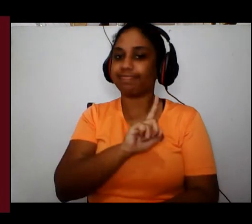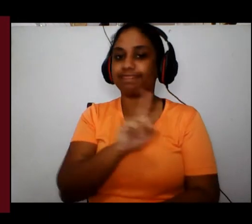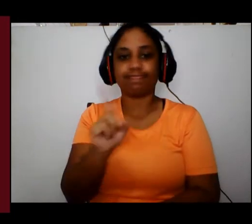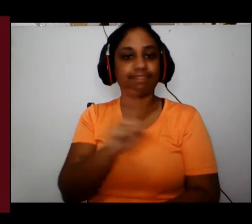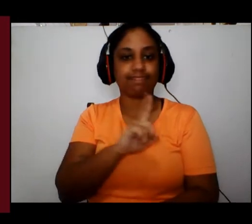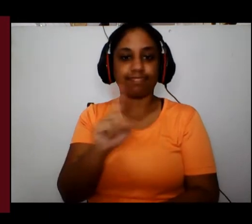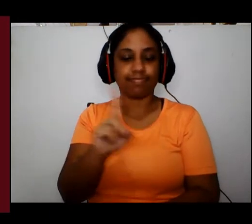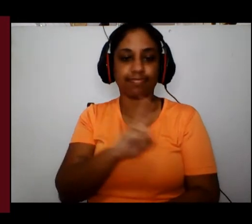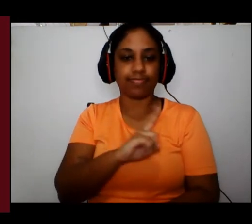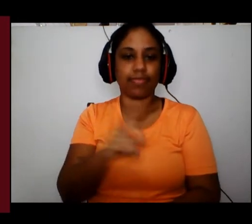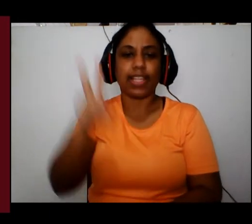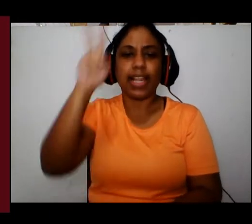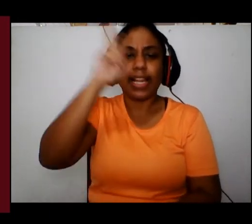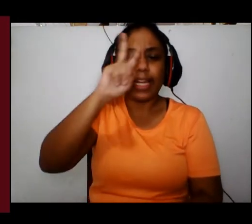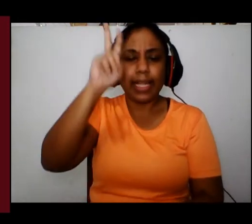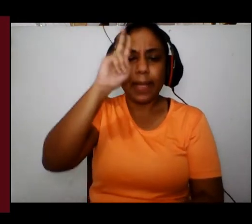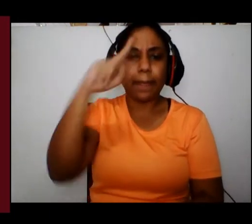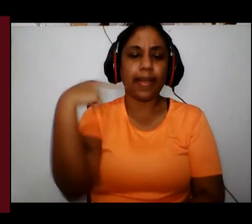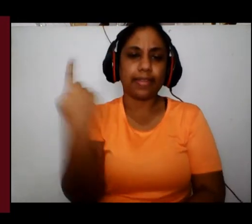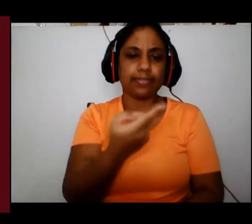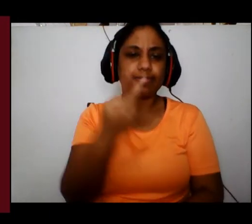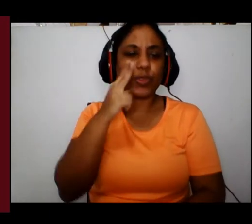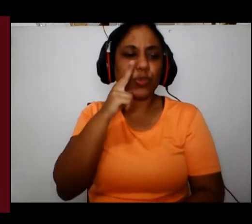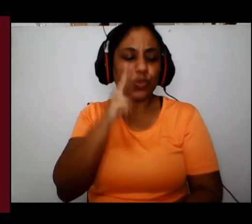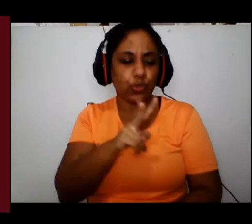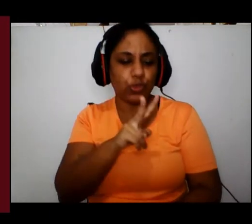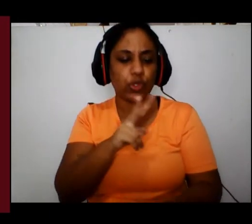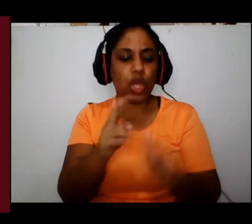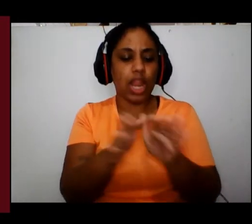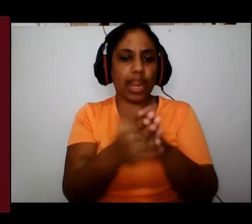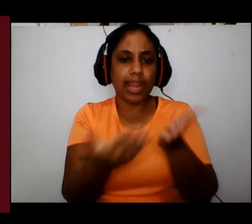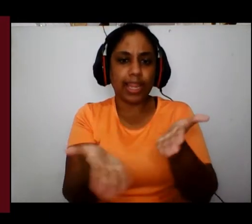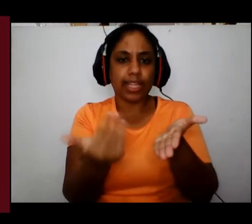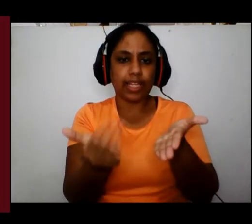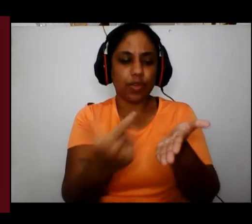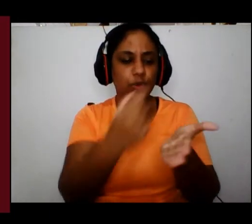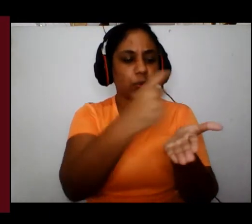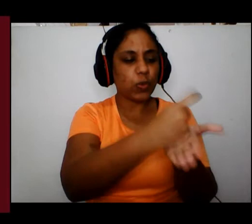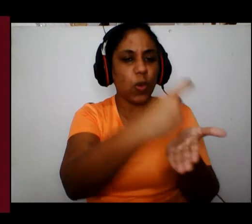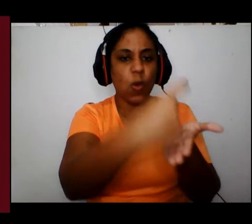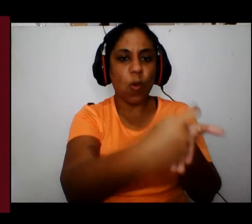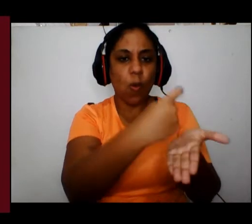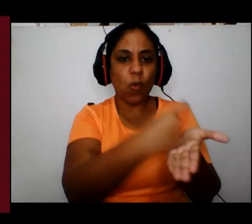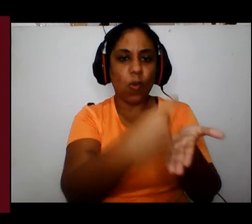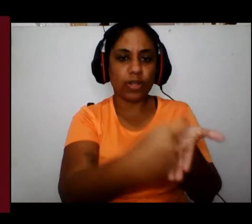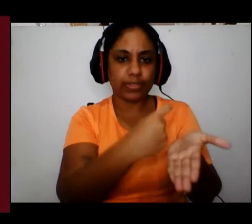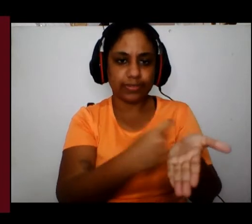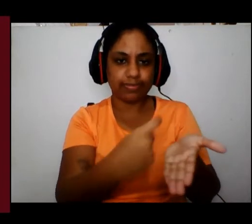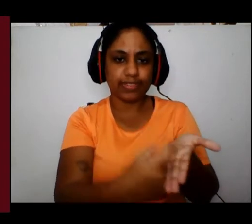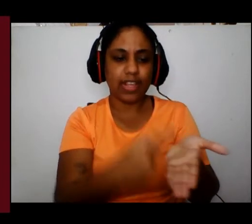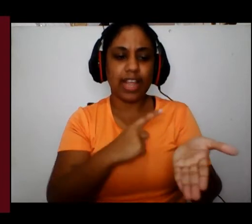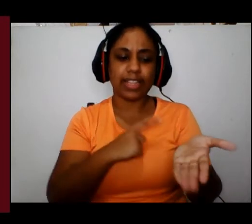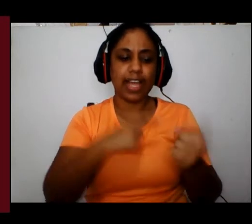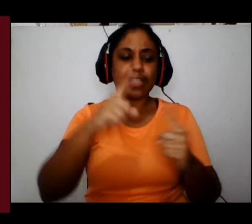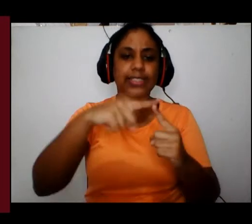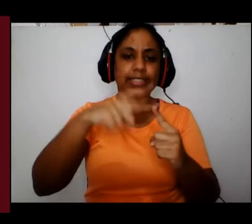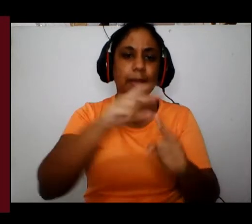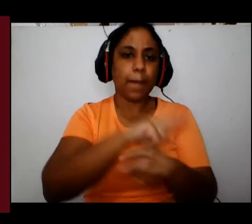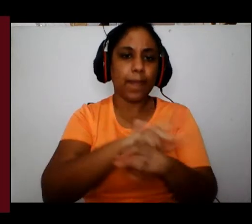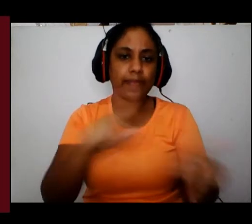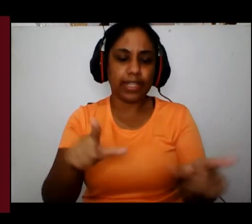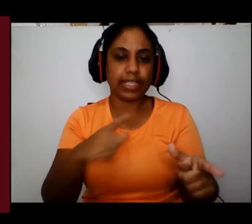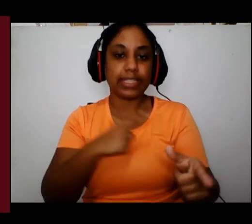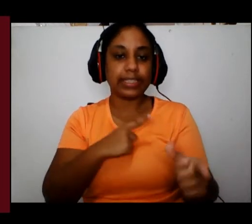gente, negativo. Quando nós estávamos estudando o gênero história em quadrinhos, nós vimos que existem vários tipos de histórias